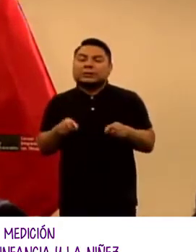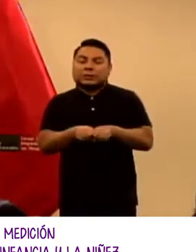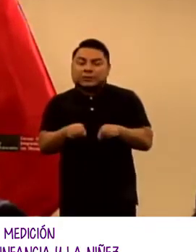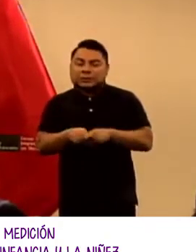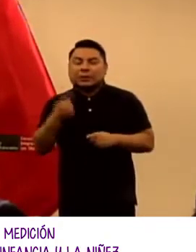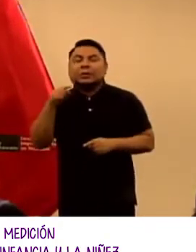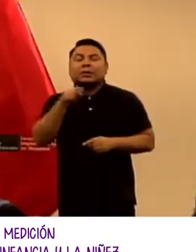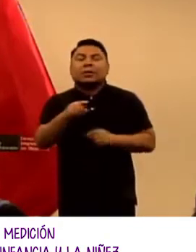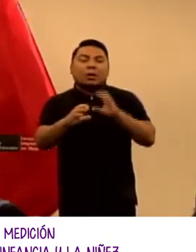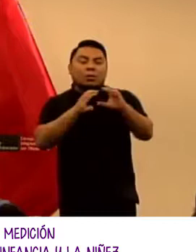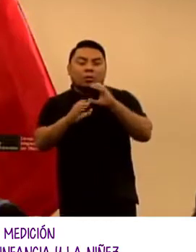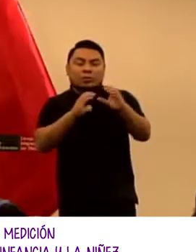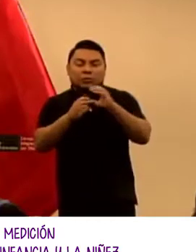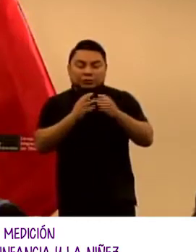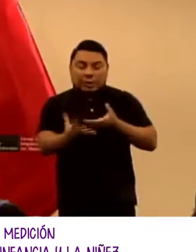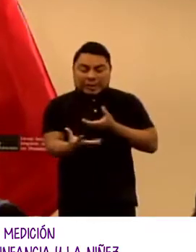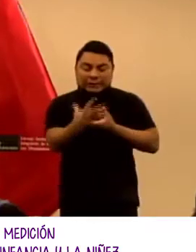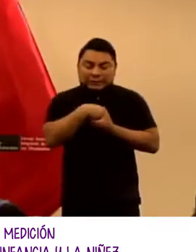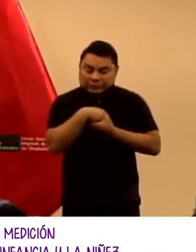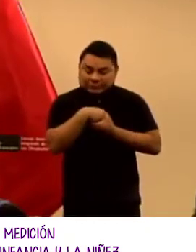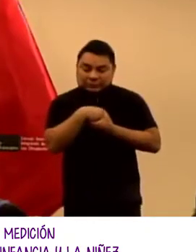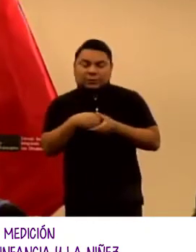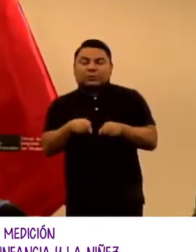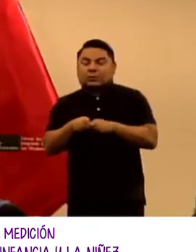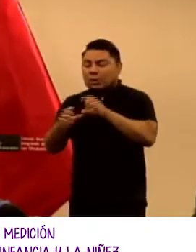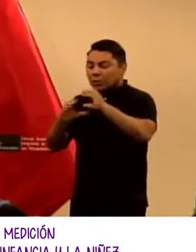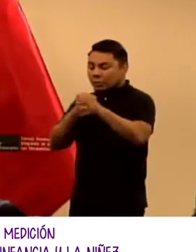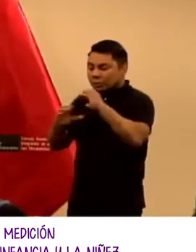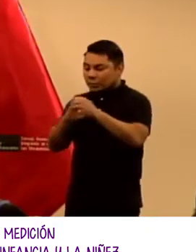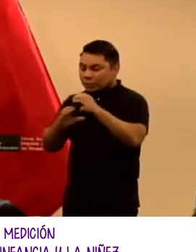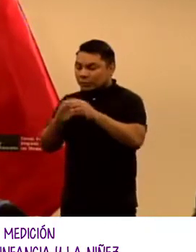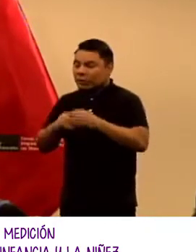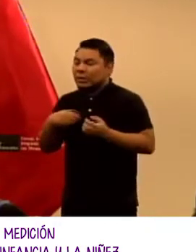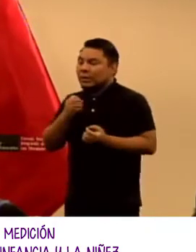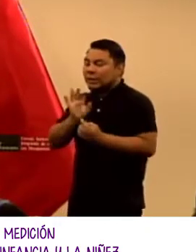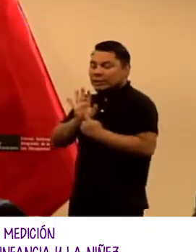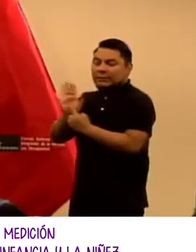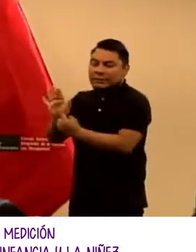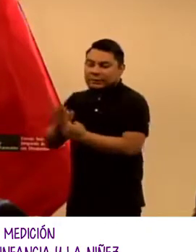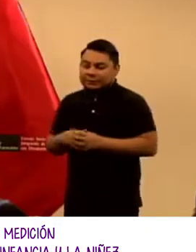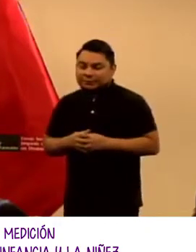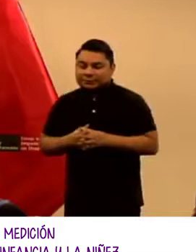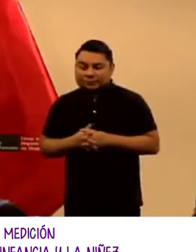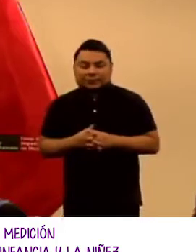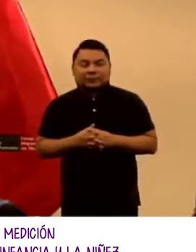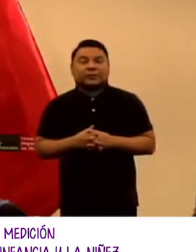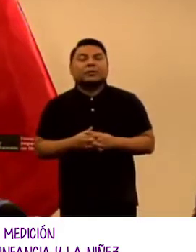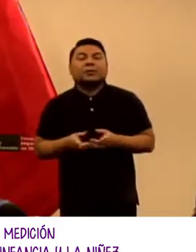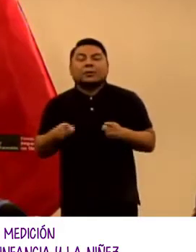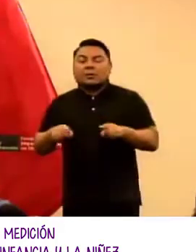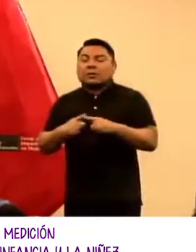la comunicación receptiva como la comunicación expresiva. Mientras